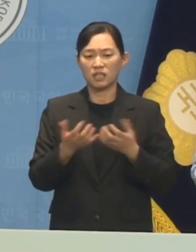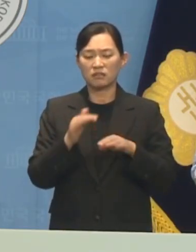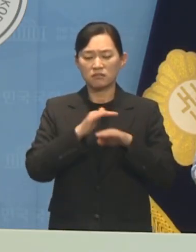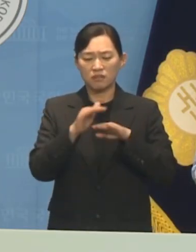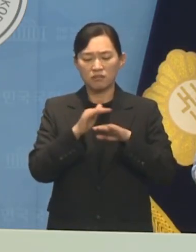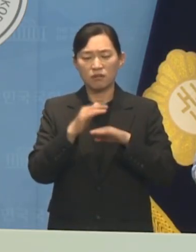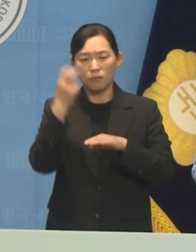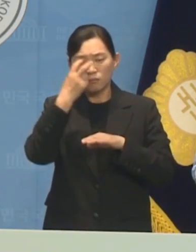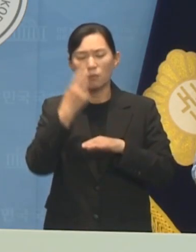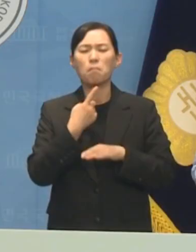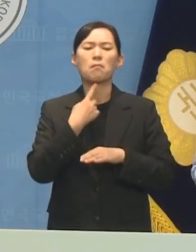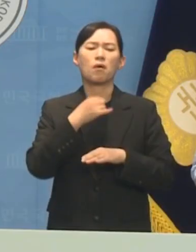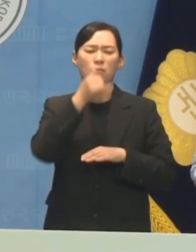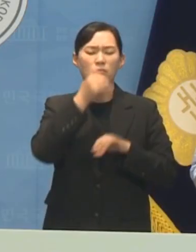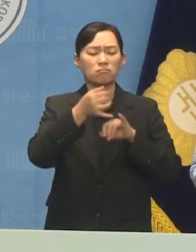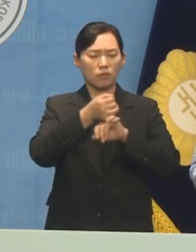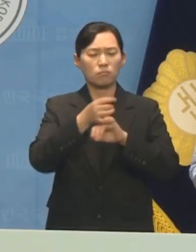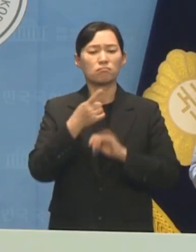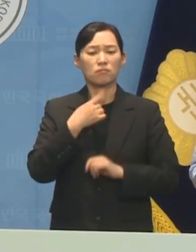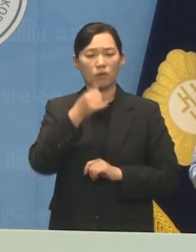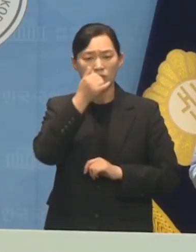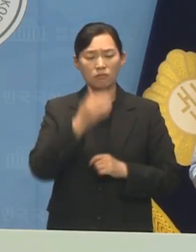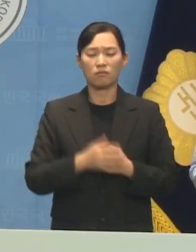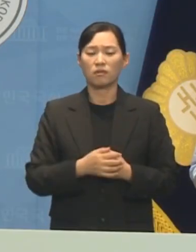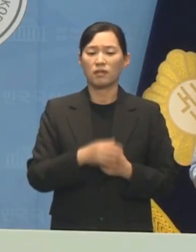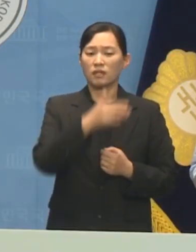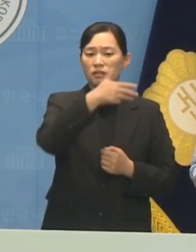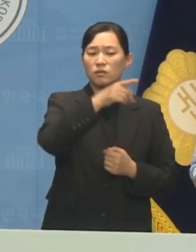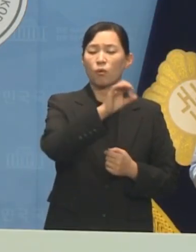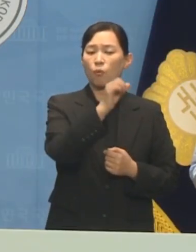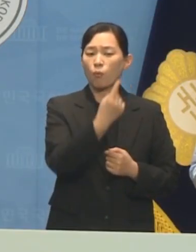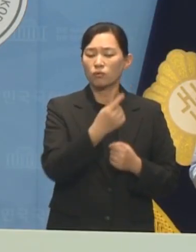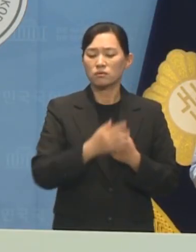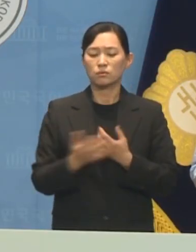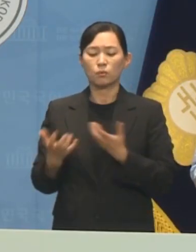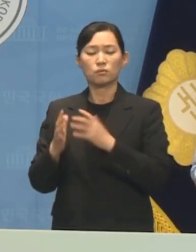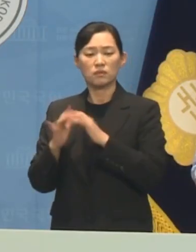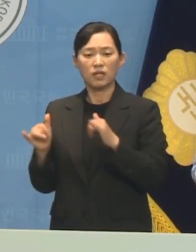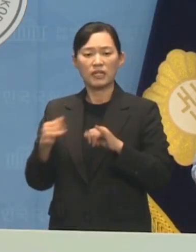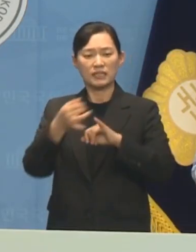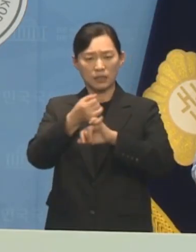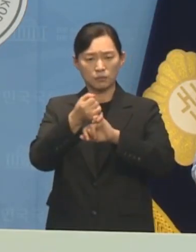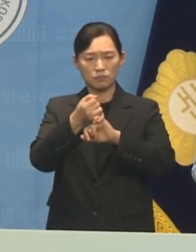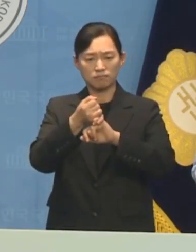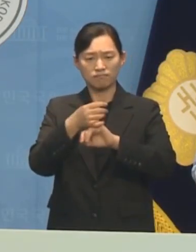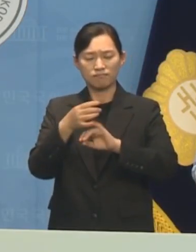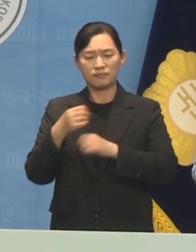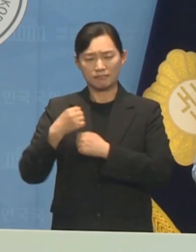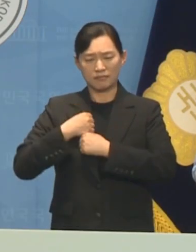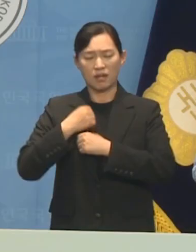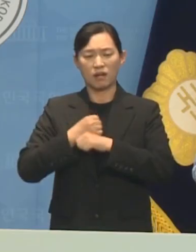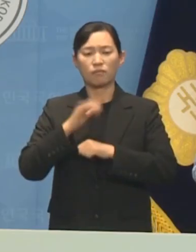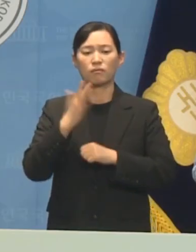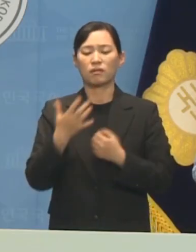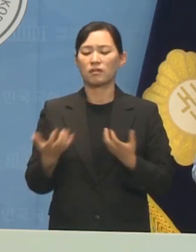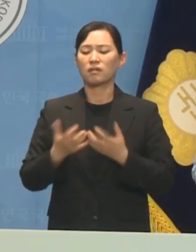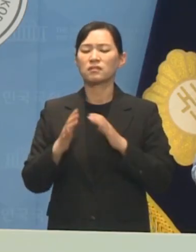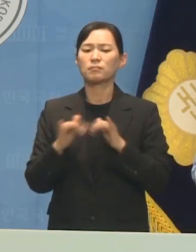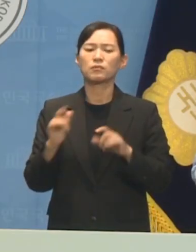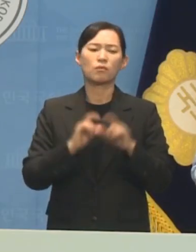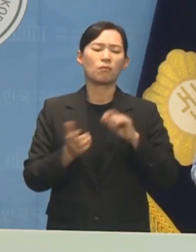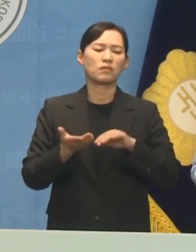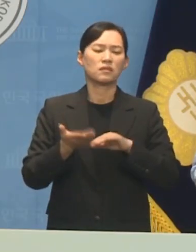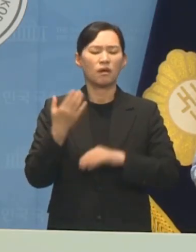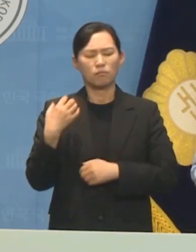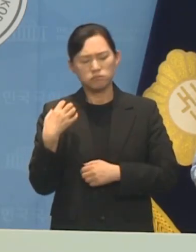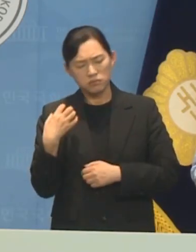바 있다는 것입니다. 청혼아이스는 노동자들과의 약속을 지켜야 합니다. 직원들이 더 이상